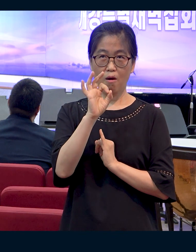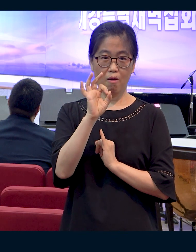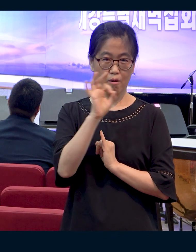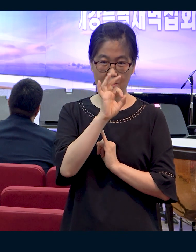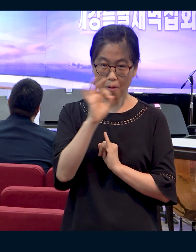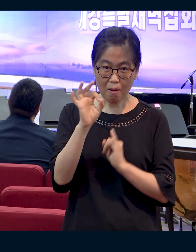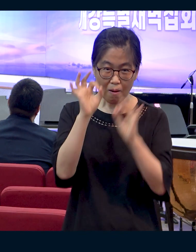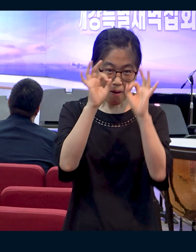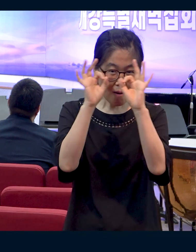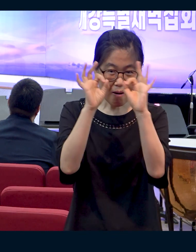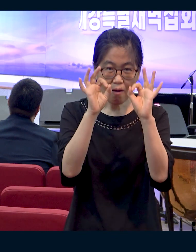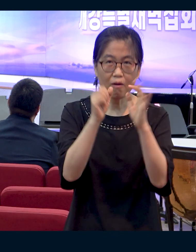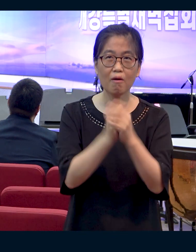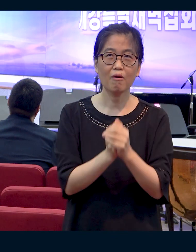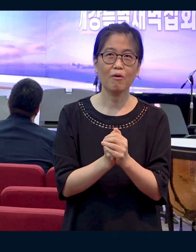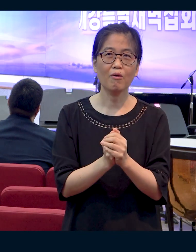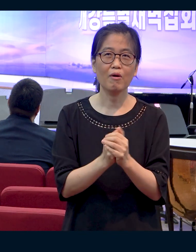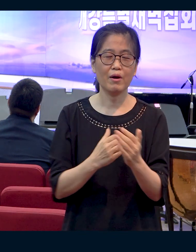받아서